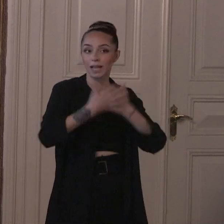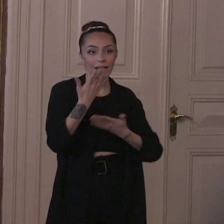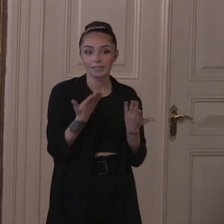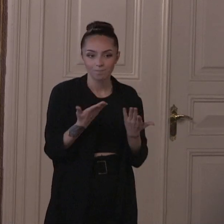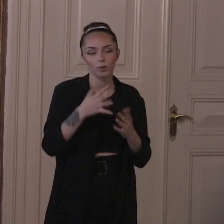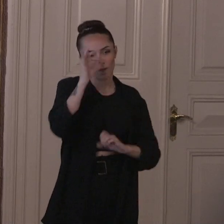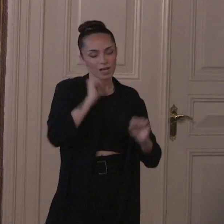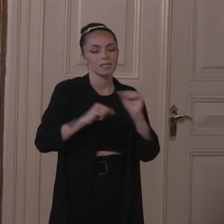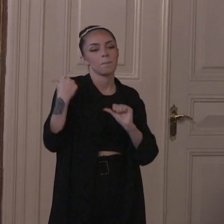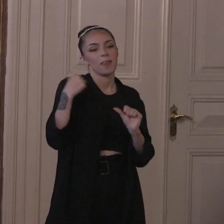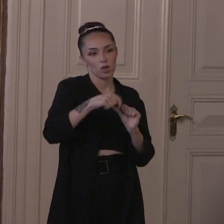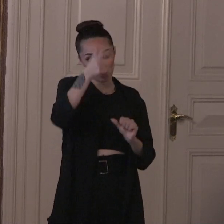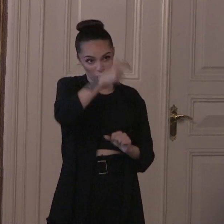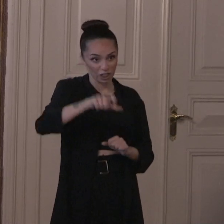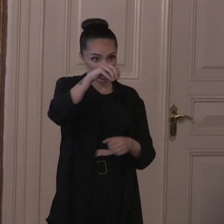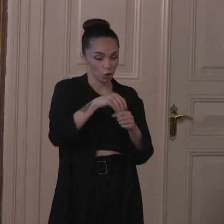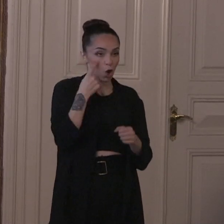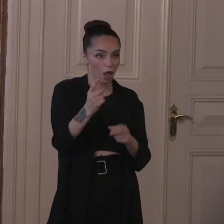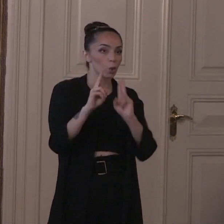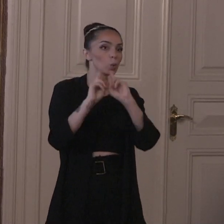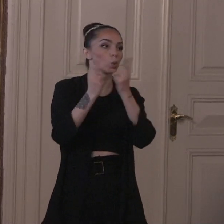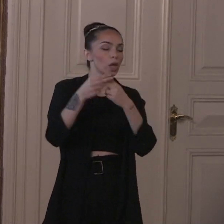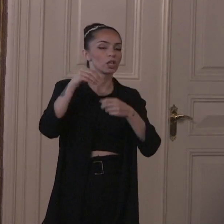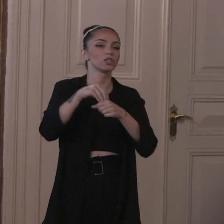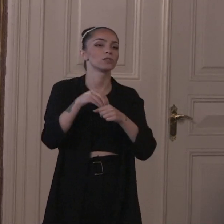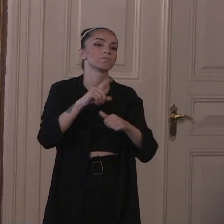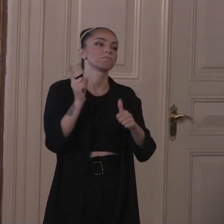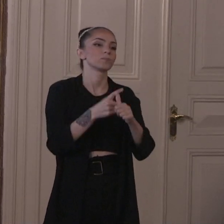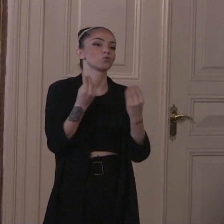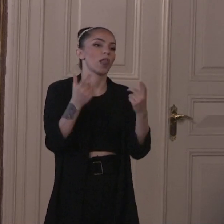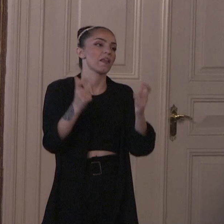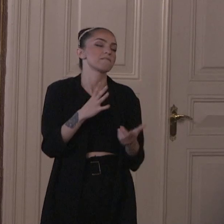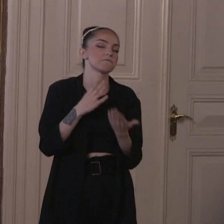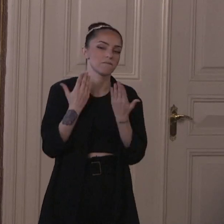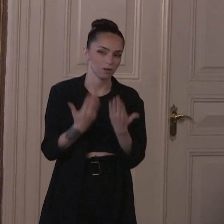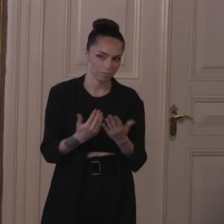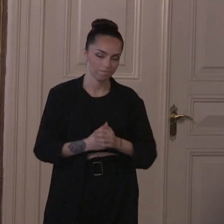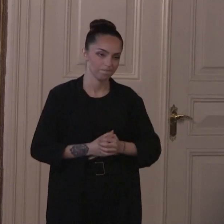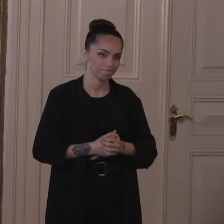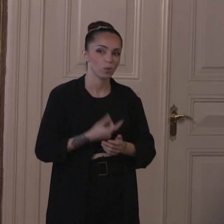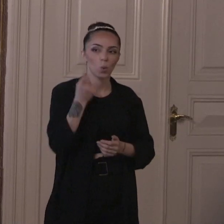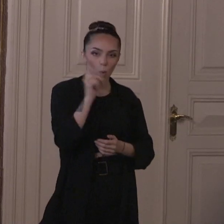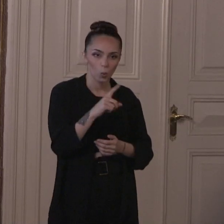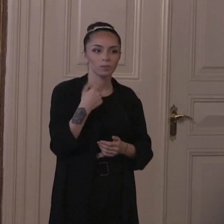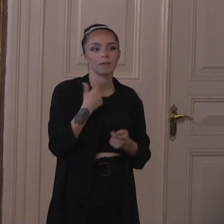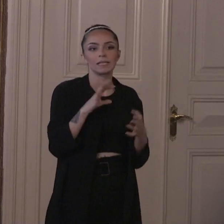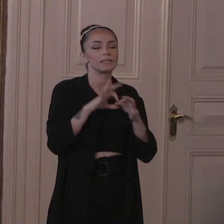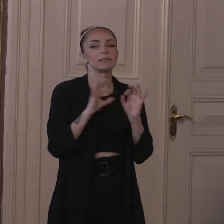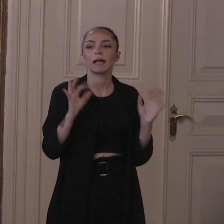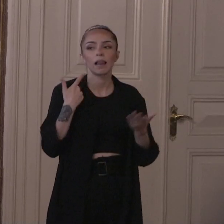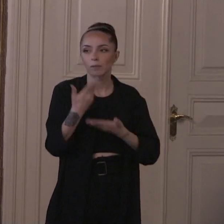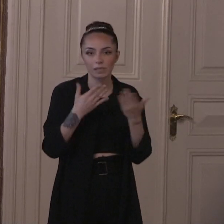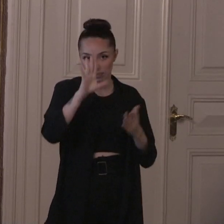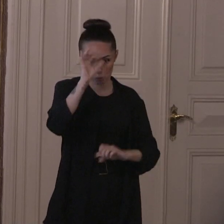yine üniversitemiz Türkiye üniversiteleri içerisinde dünyada yeri olan bir üniversitedir. Dolayısıyla demek ki İstanbul Üniversitesi'nin